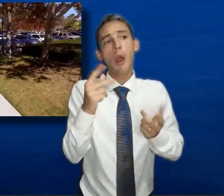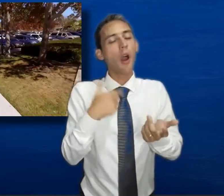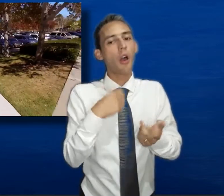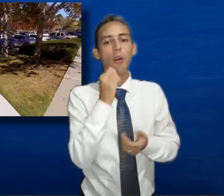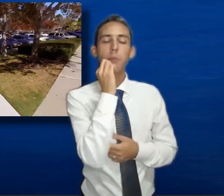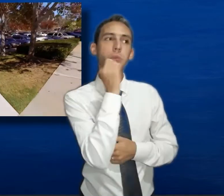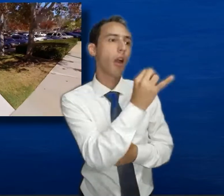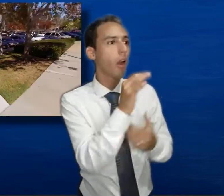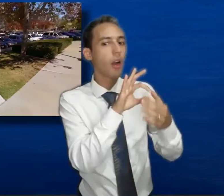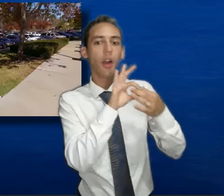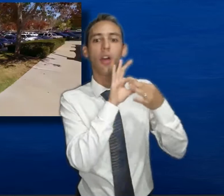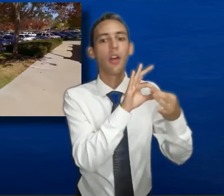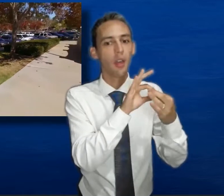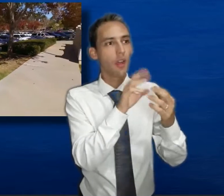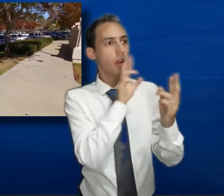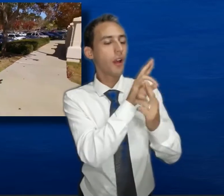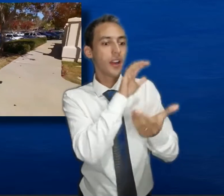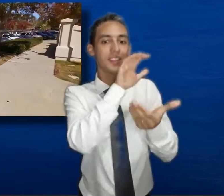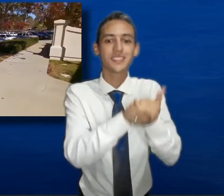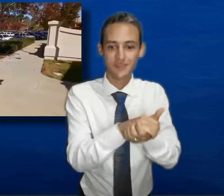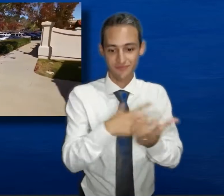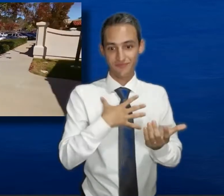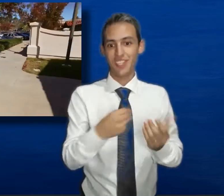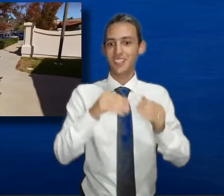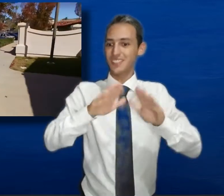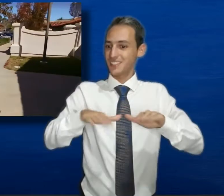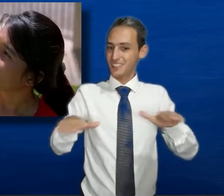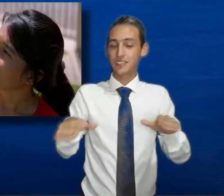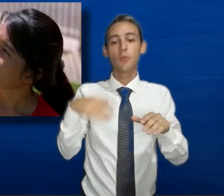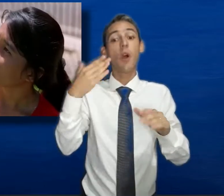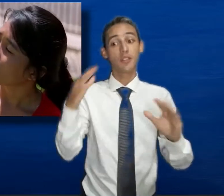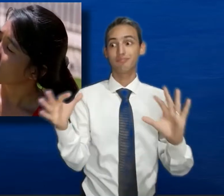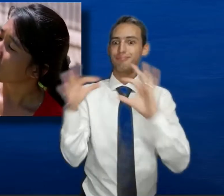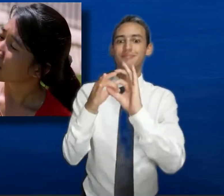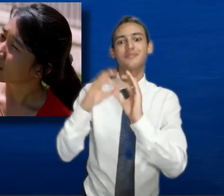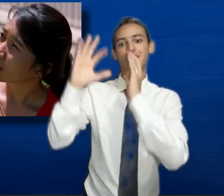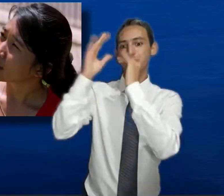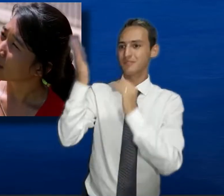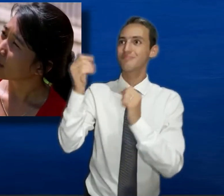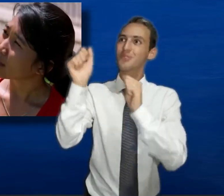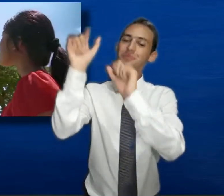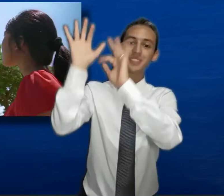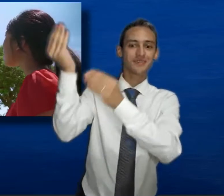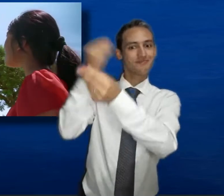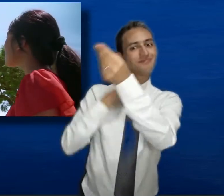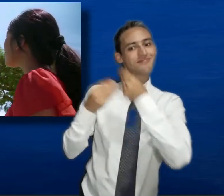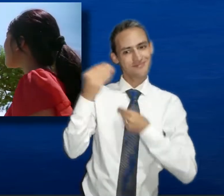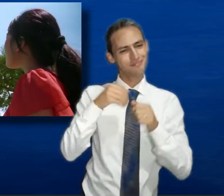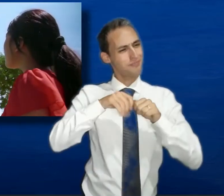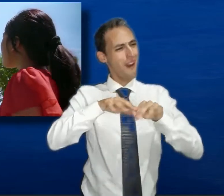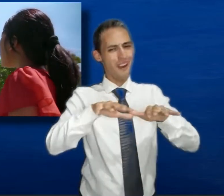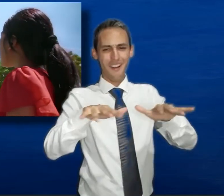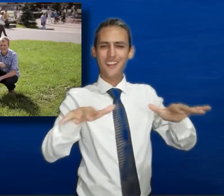Ou talvez estejam pensando em se apaixonar, casar, constituir uma família e receber todas as bênçãos do templo, tanto